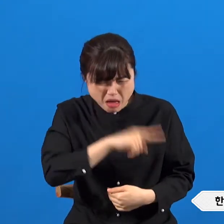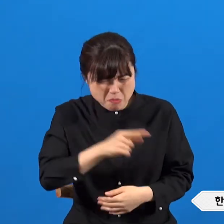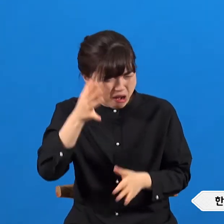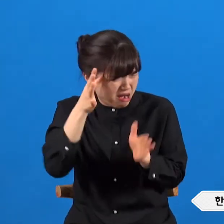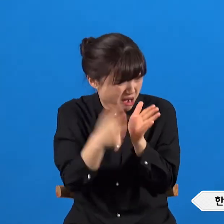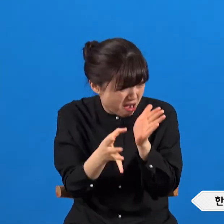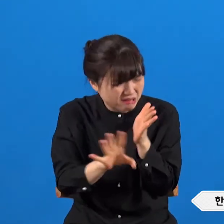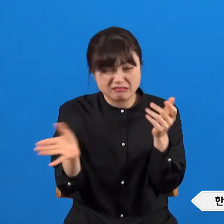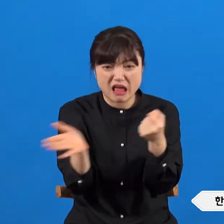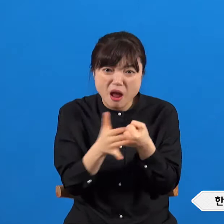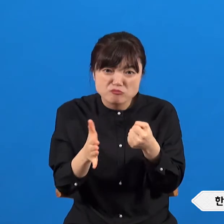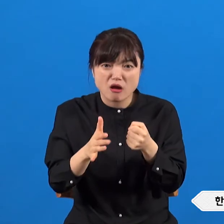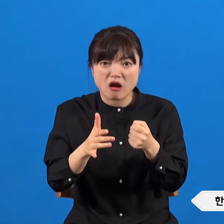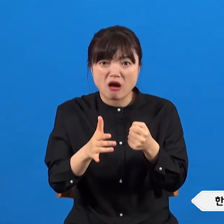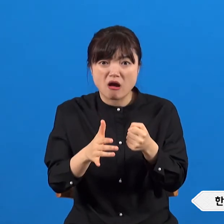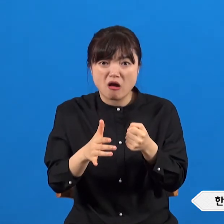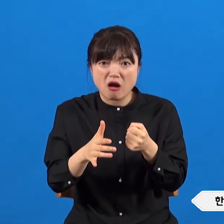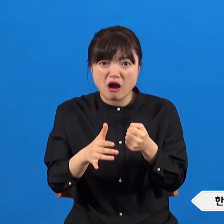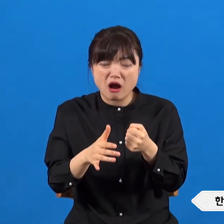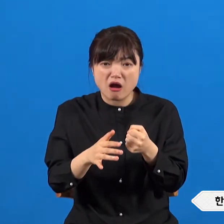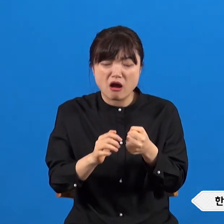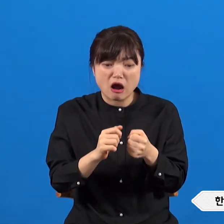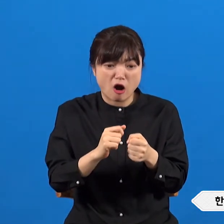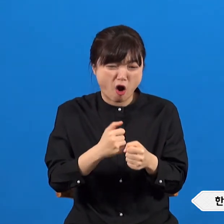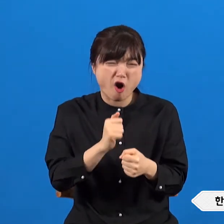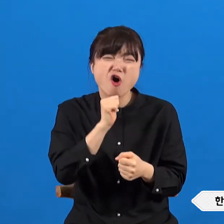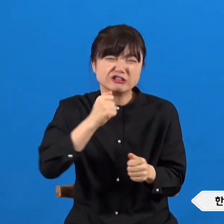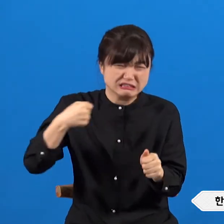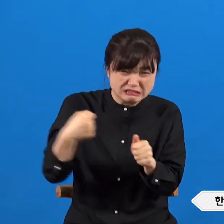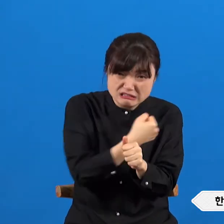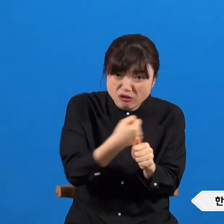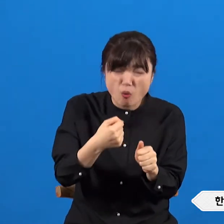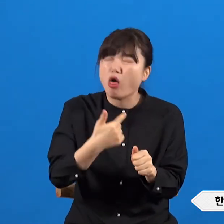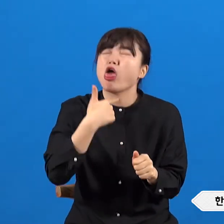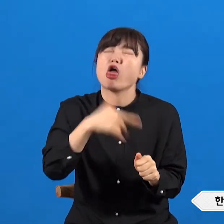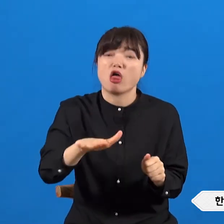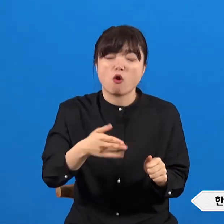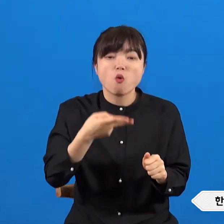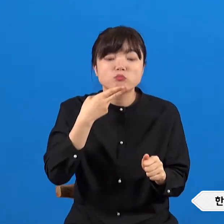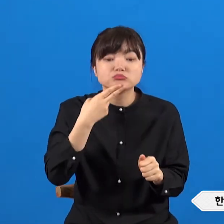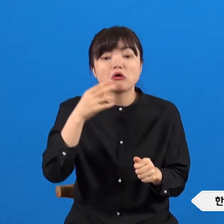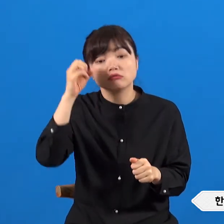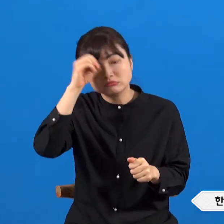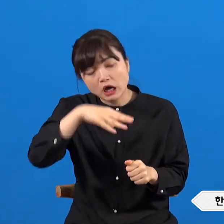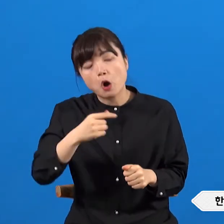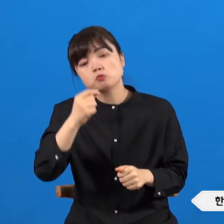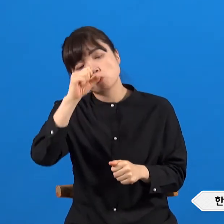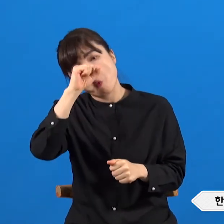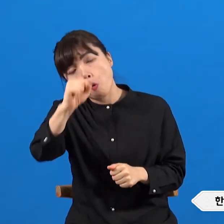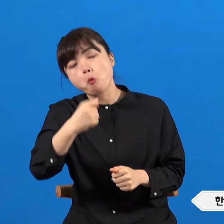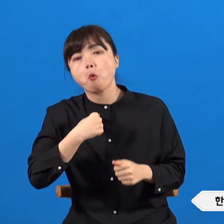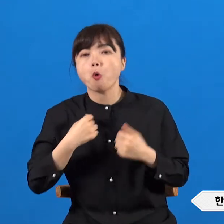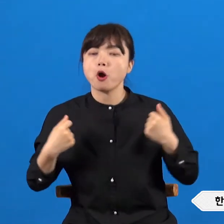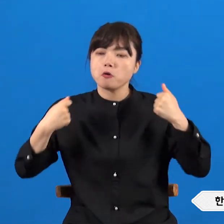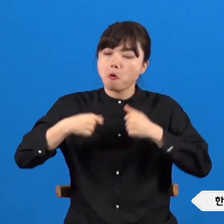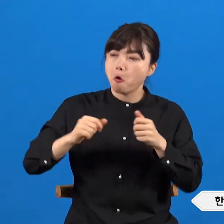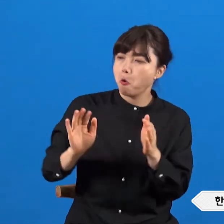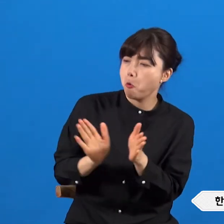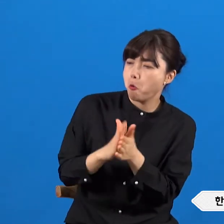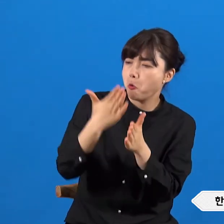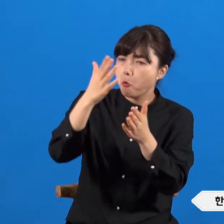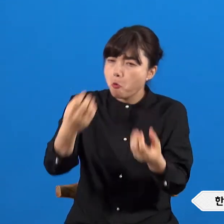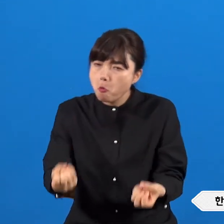아닙니다. 부자가 나쁜 짓 한 것은 없습니다. 좋은 옷을 입고 날마다 화로운